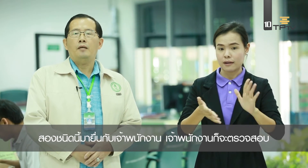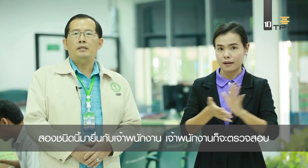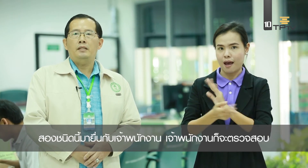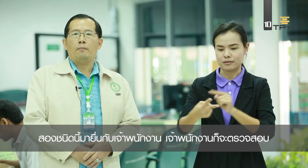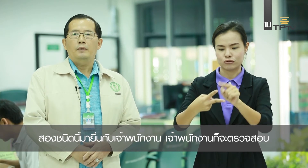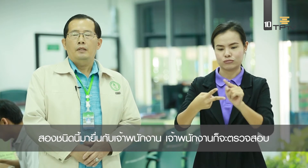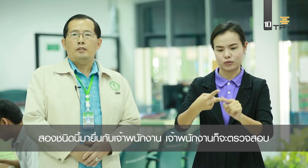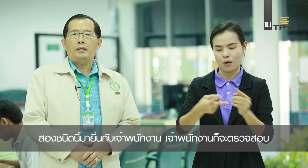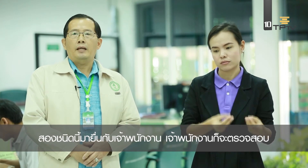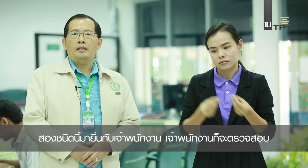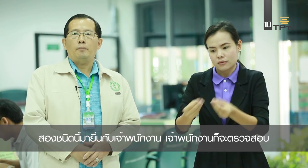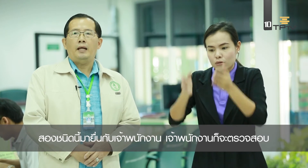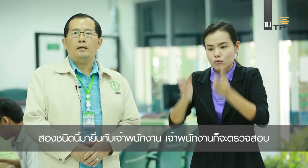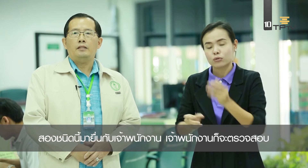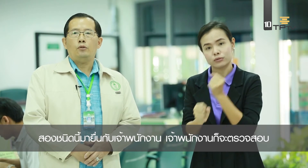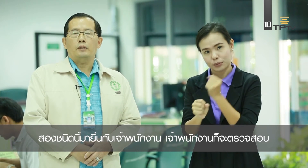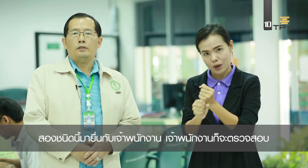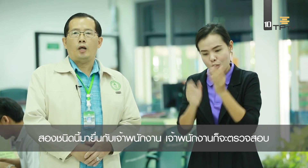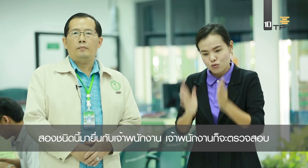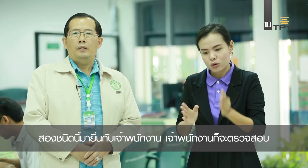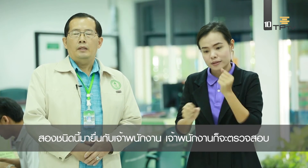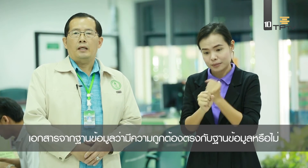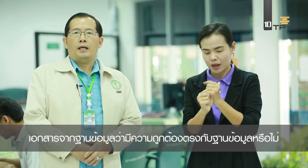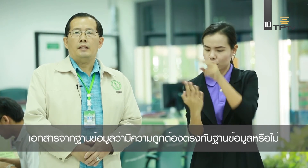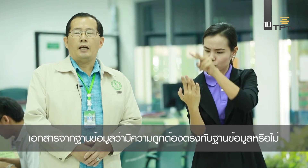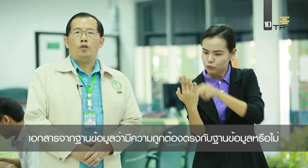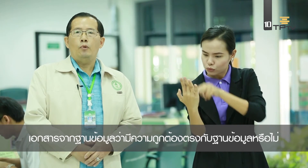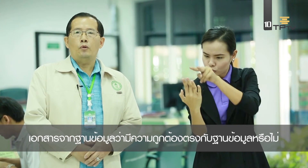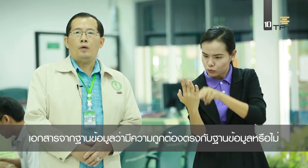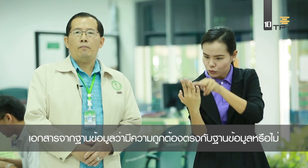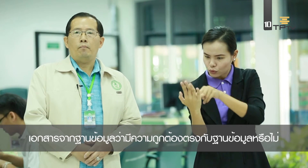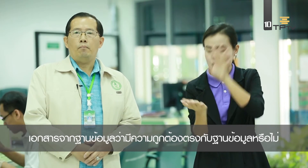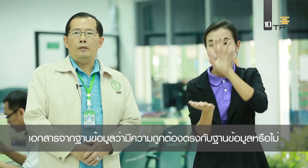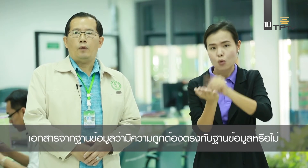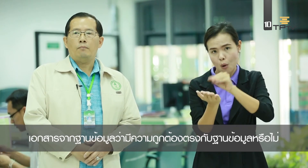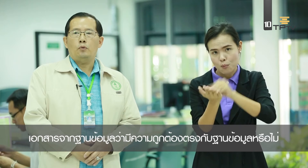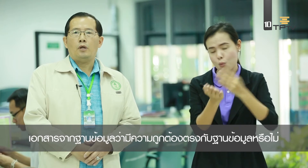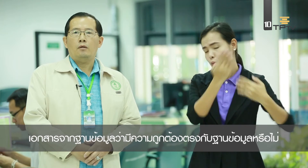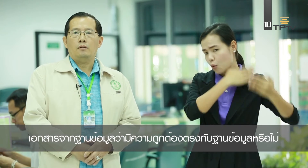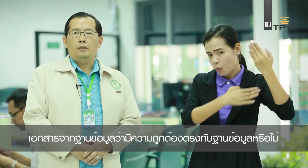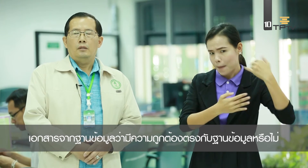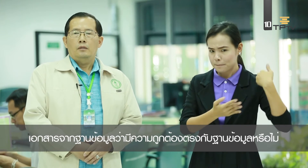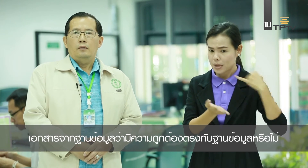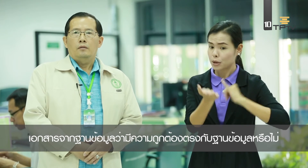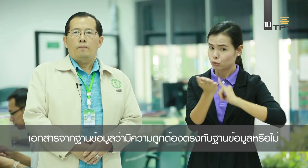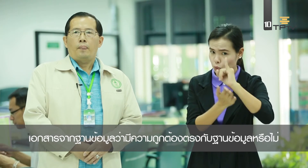2ชนิดเนี่ยมายื่นกับเจ้าพนักงานเจ้าพนักงานก็จะตรวจสอบเอกสารจากฐานข้อมูลว่ามีความถูกต้